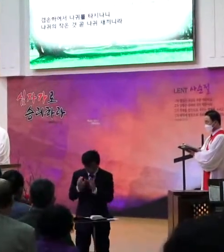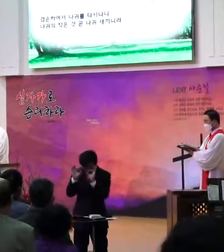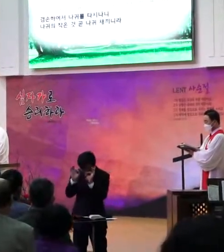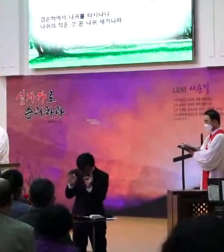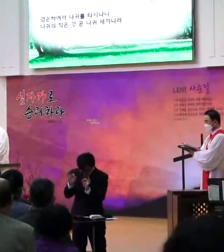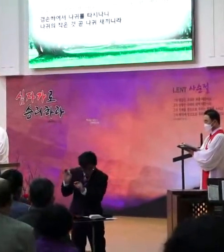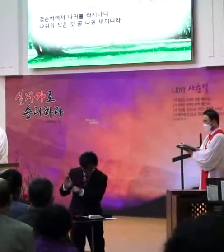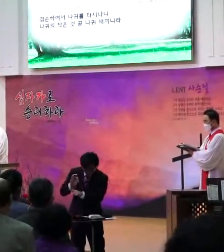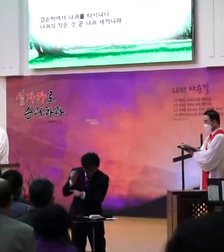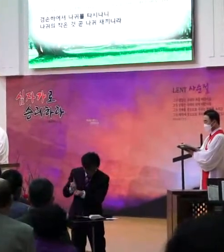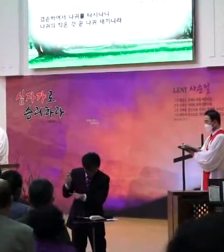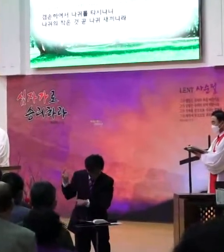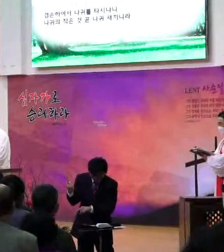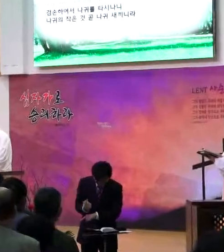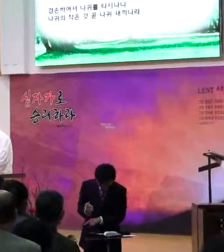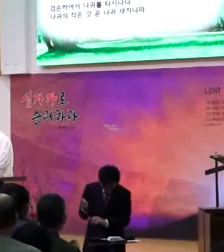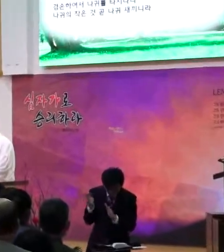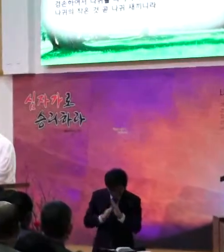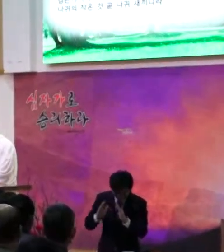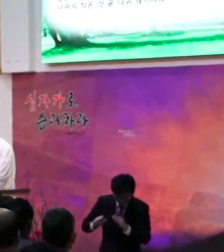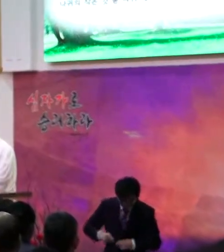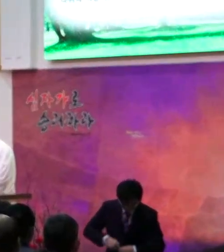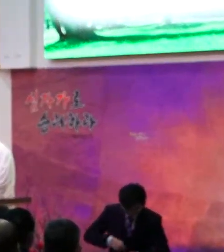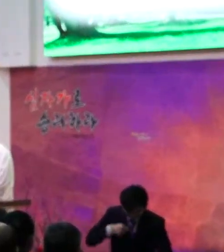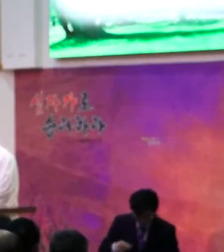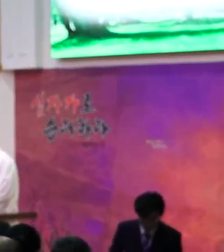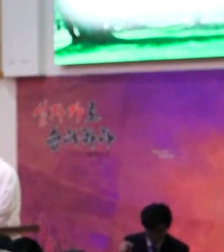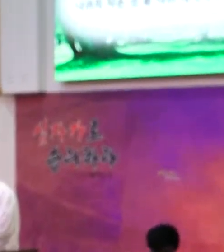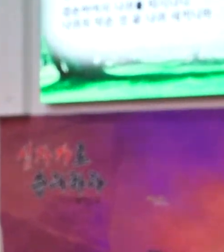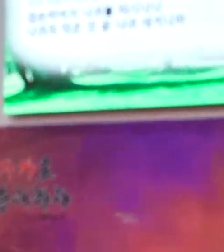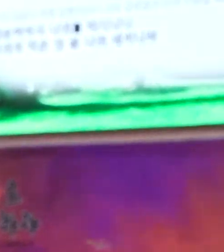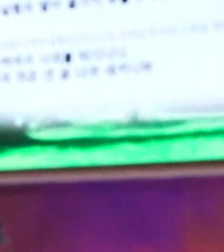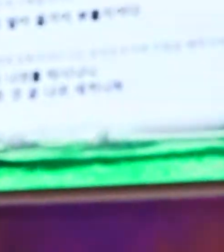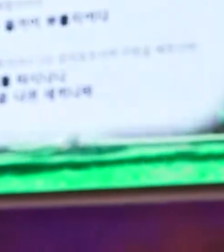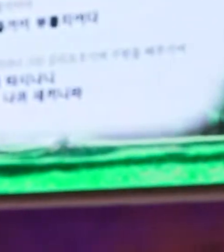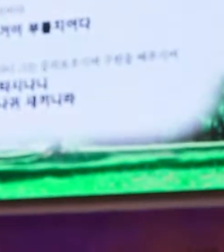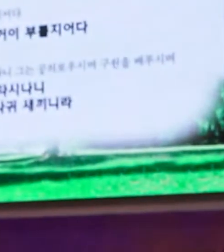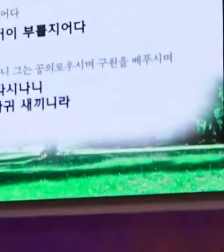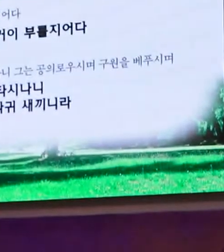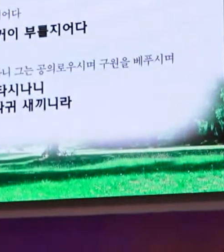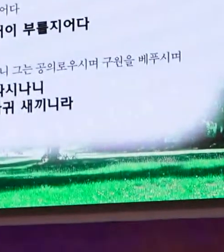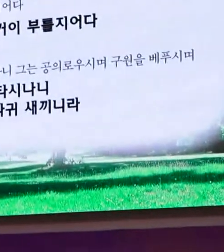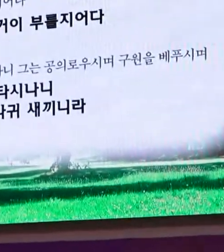보라, 내 왕이 내게 임하시나니 그는 공의로우시며 구원을 베푸시며